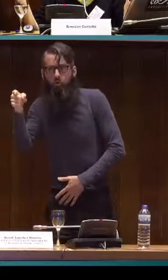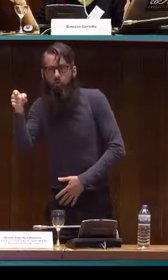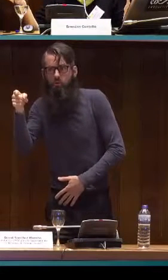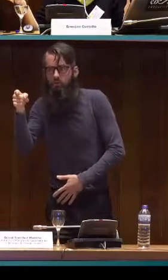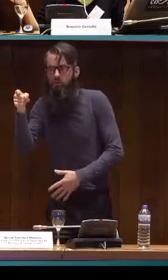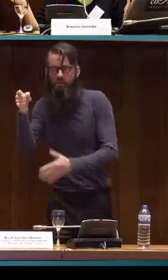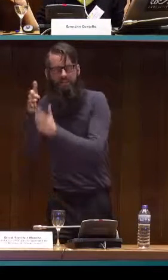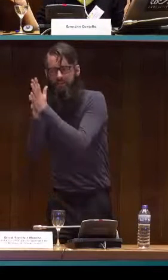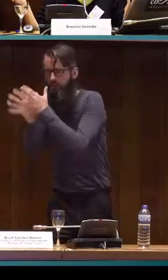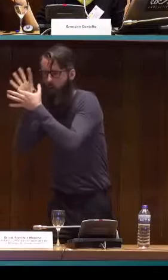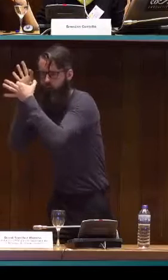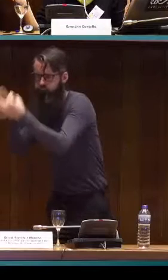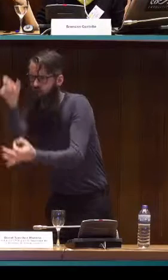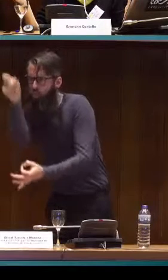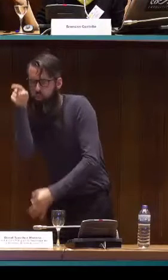afirmación general.